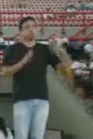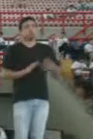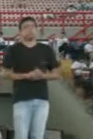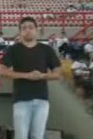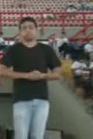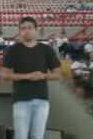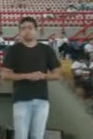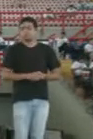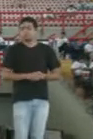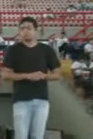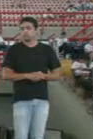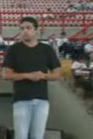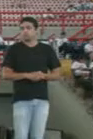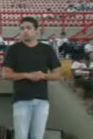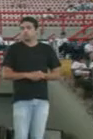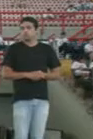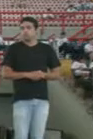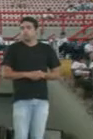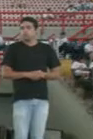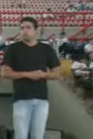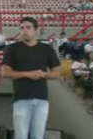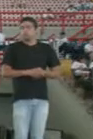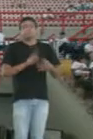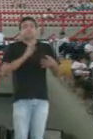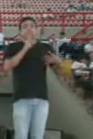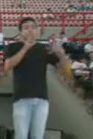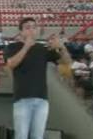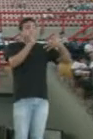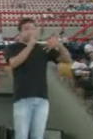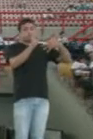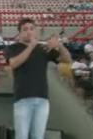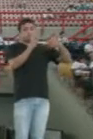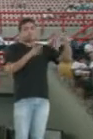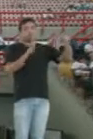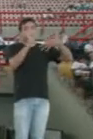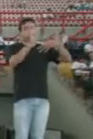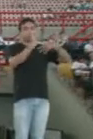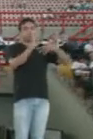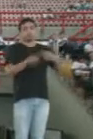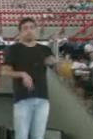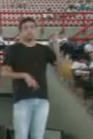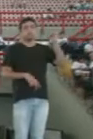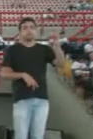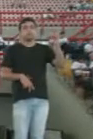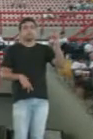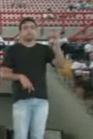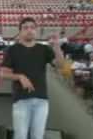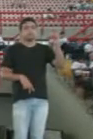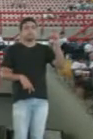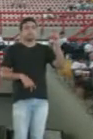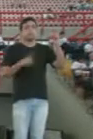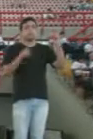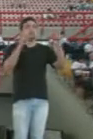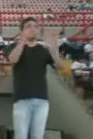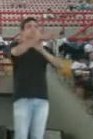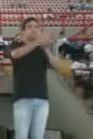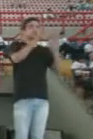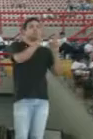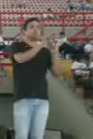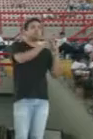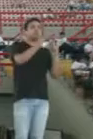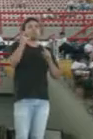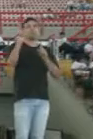isso? Ok? Quarta, letra B de bola. Quinta, texto verbal ou não